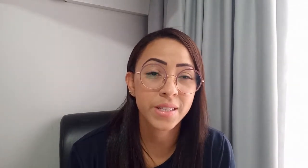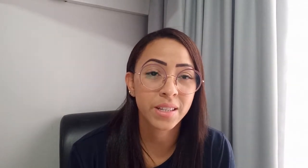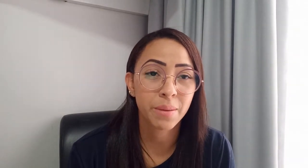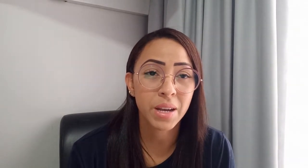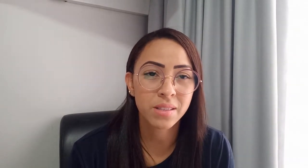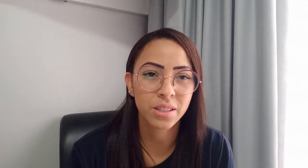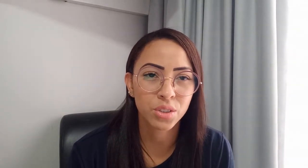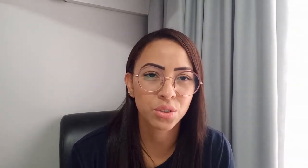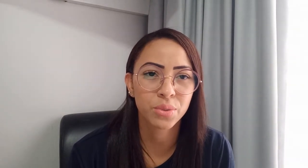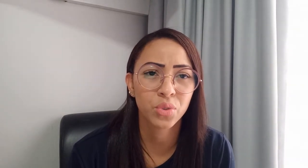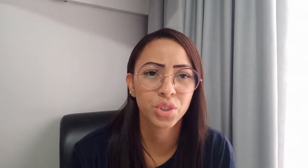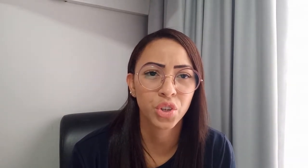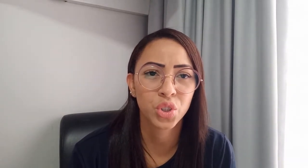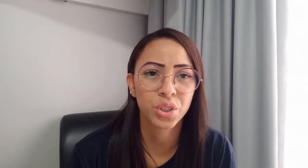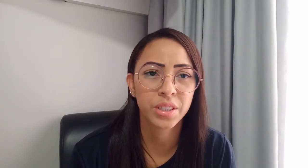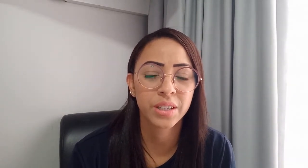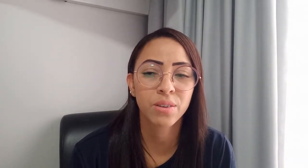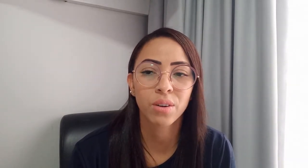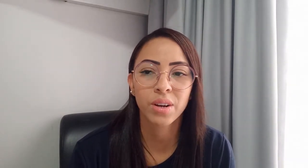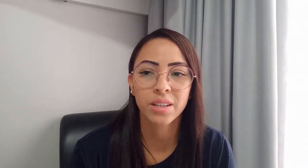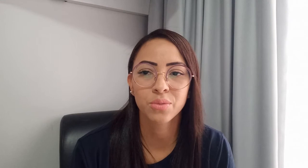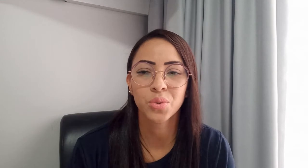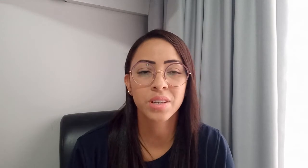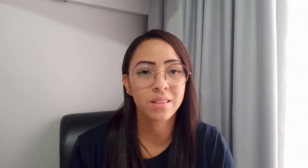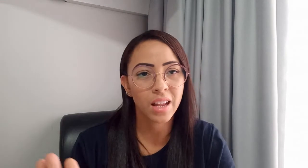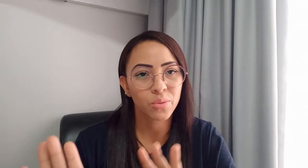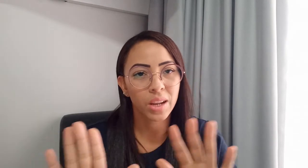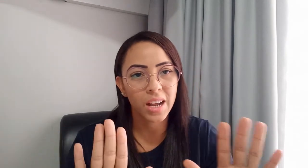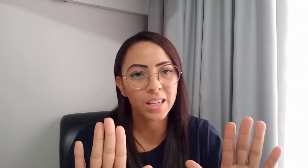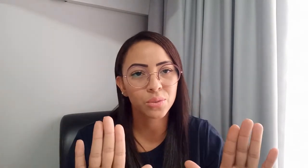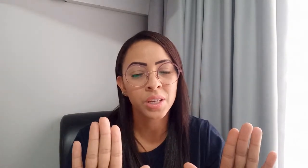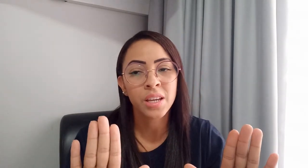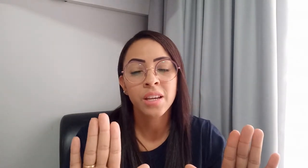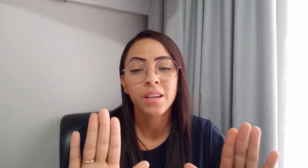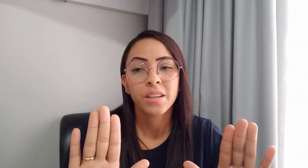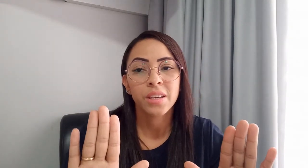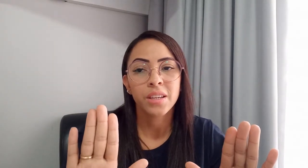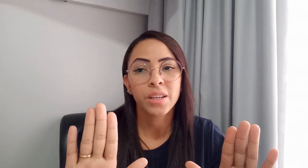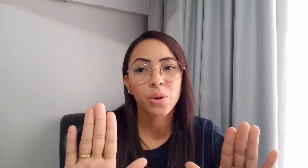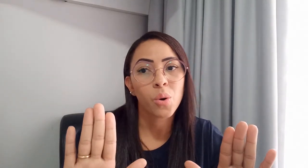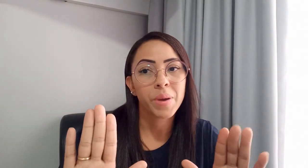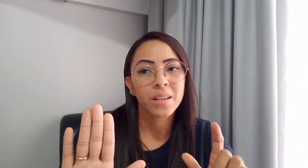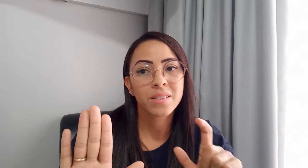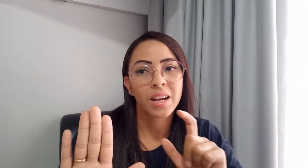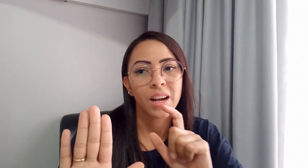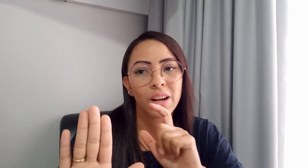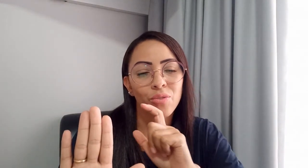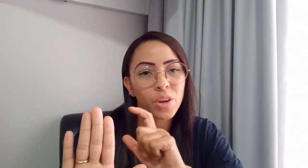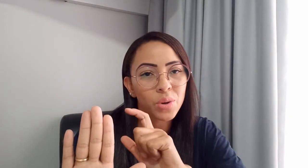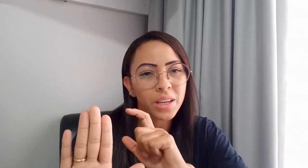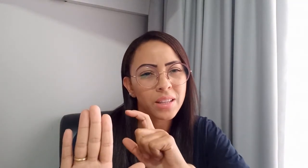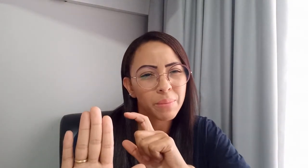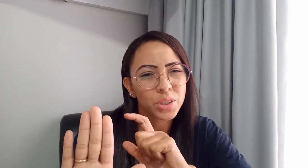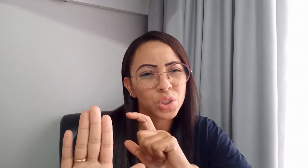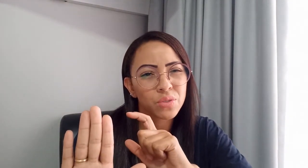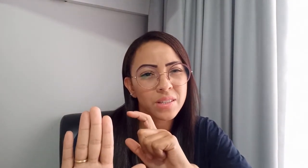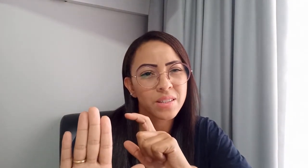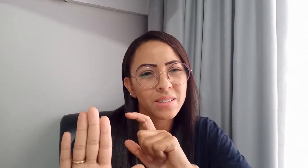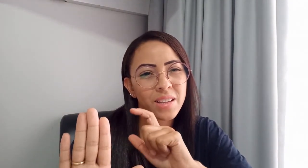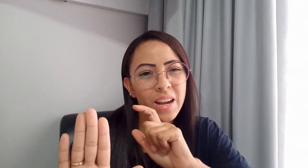facilita bastante quando a gente coloca as músicas lado a lado e começa a ver o que dá pra gente fazer. Será que se